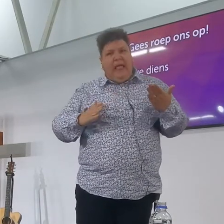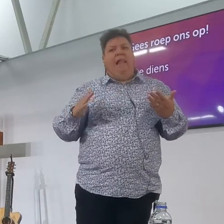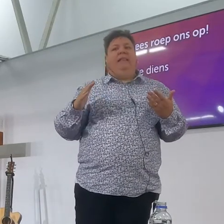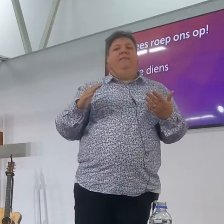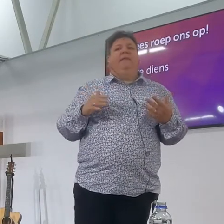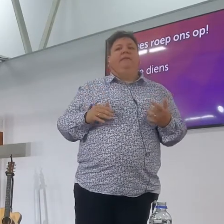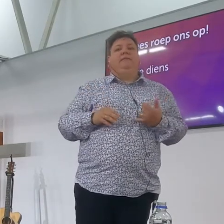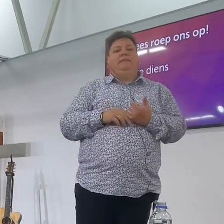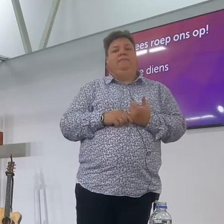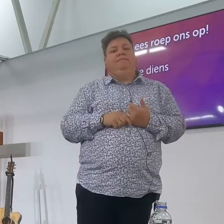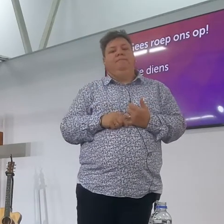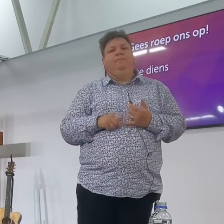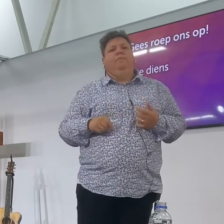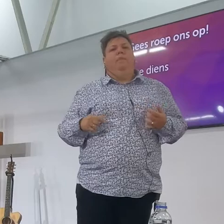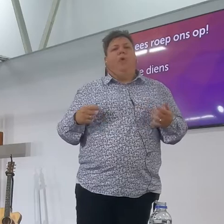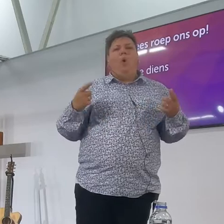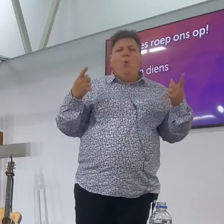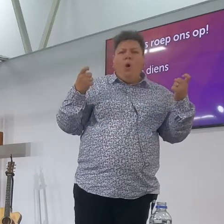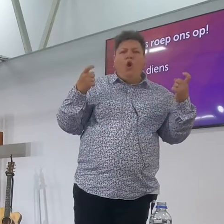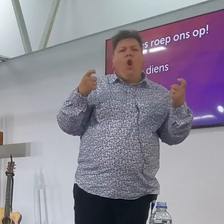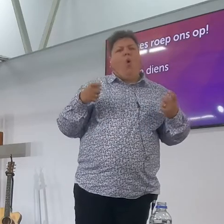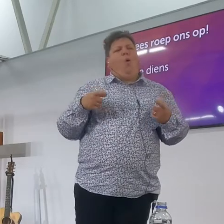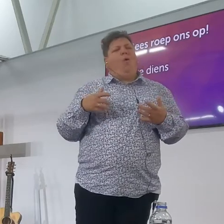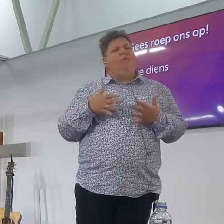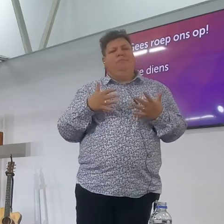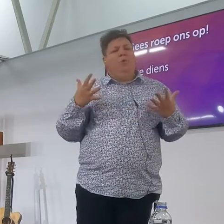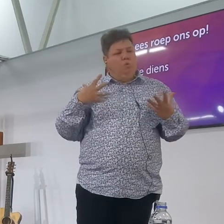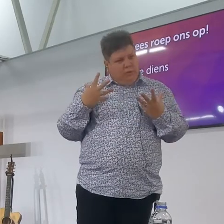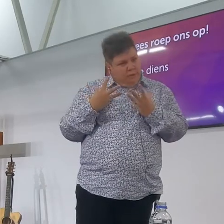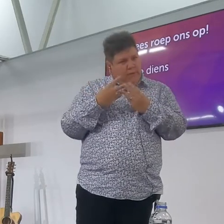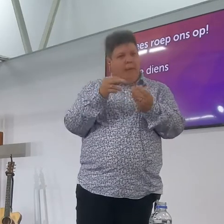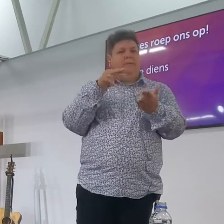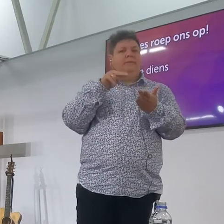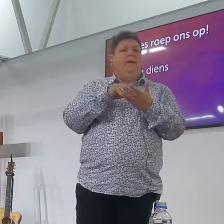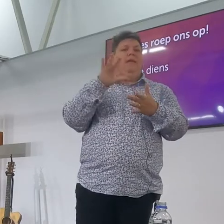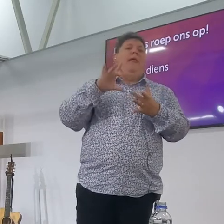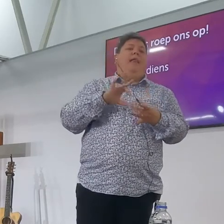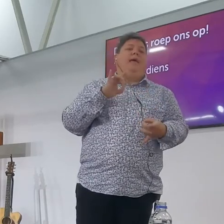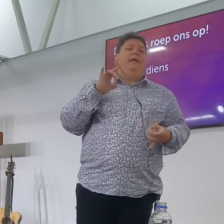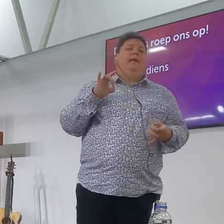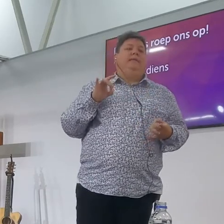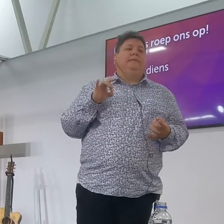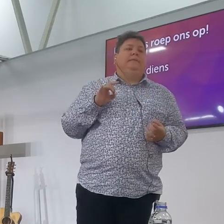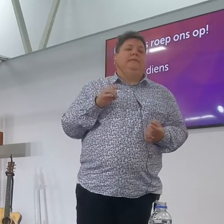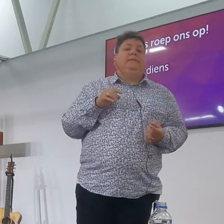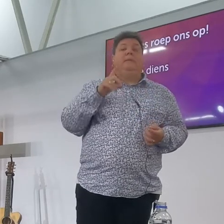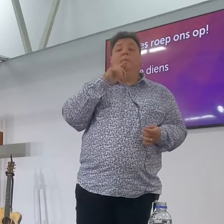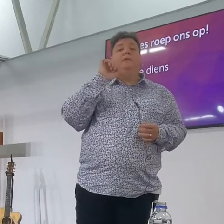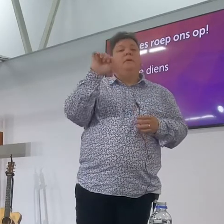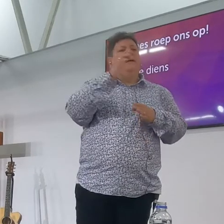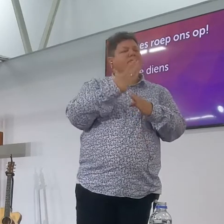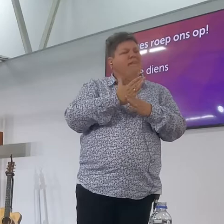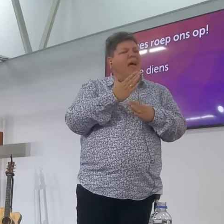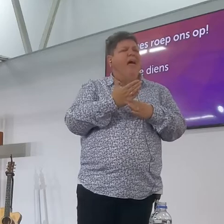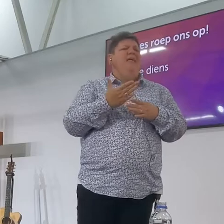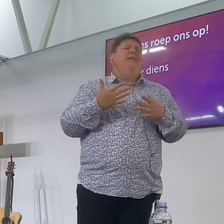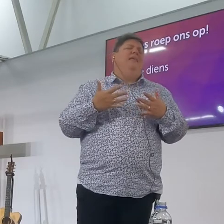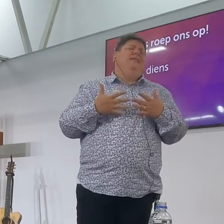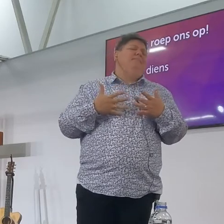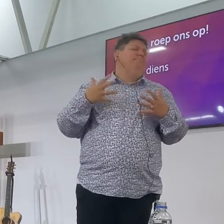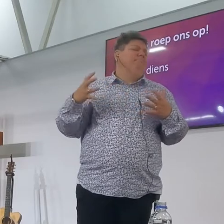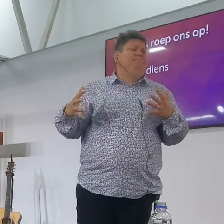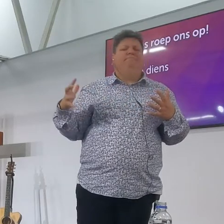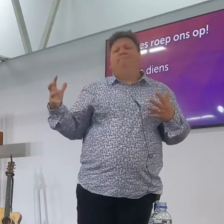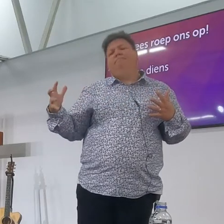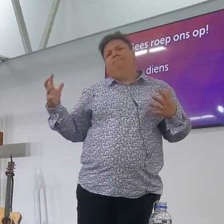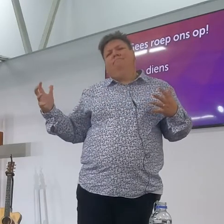aktiewe diens, hierdie oorlog waarin ons gewikkel is. En ek en jy moet verstaan dat, luister, die mense by jou werk, die mense waar jy beweeg, die